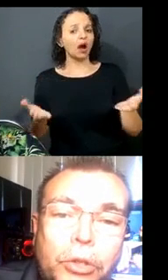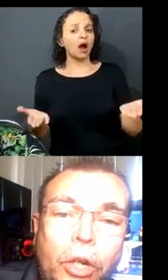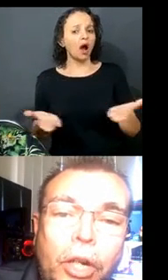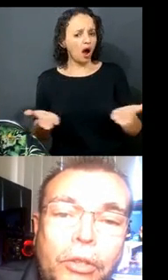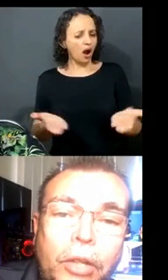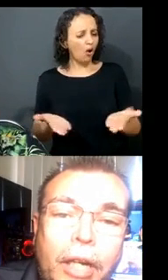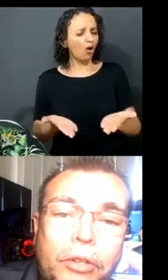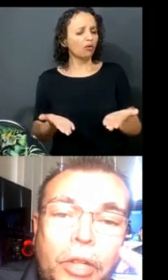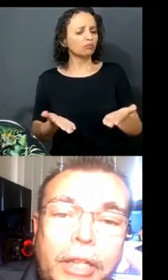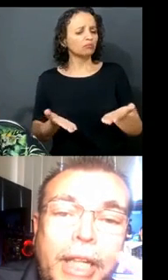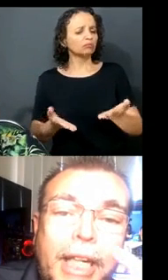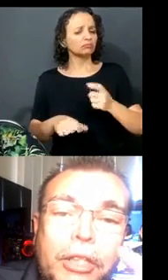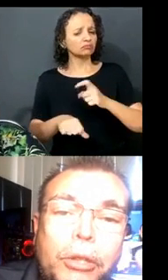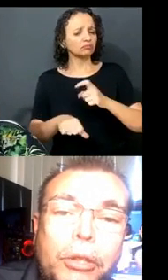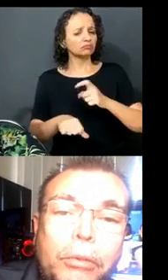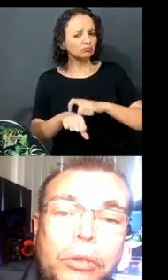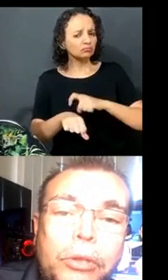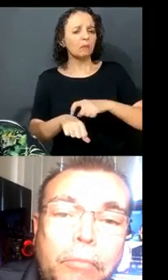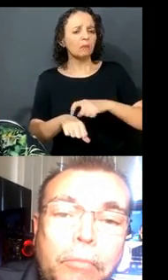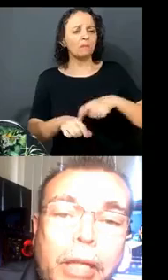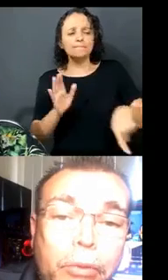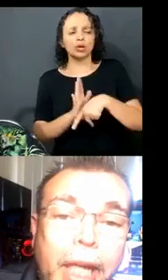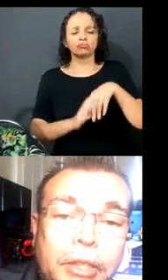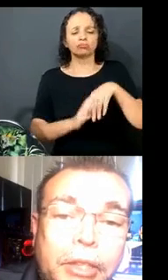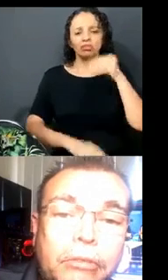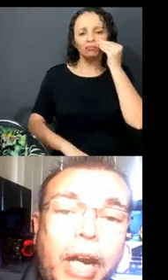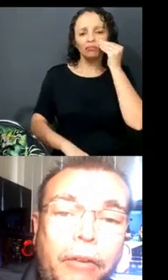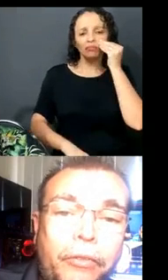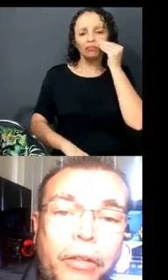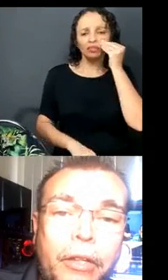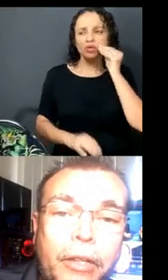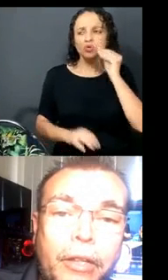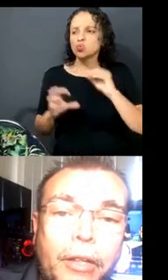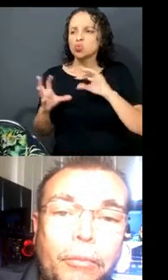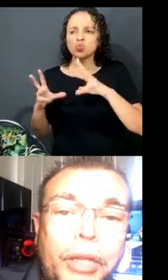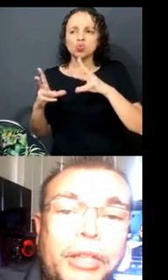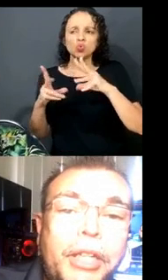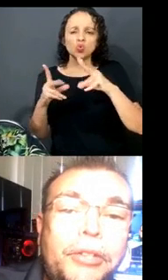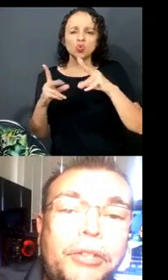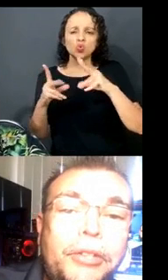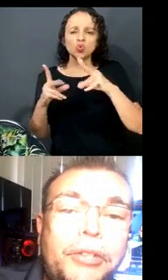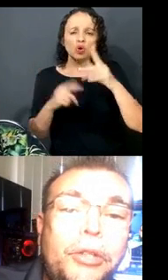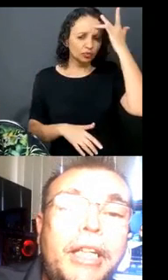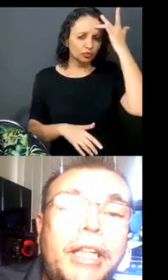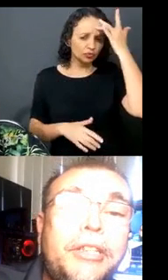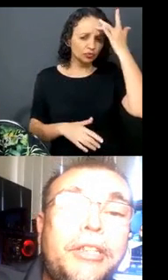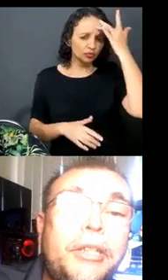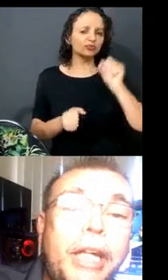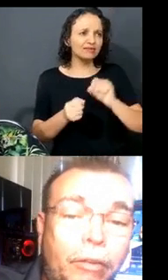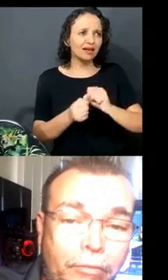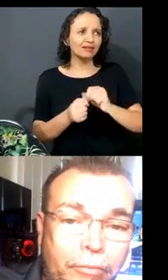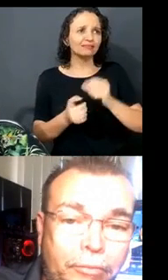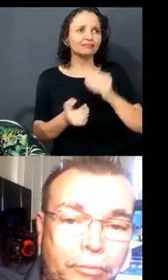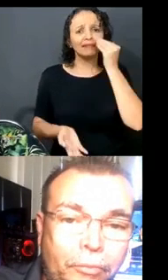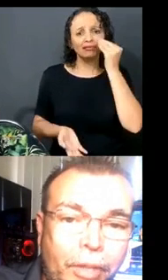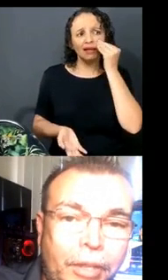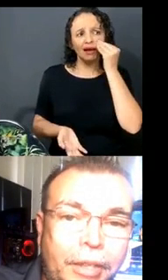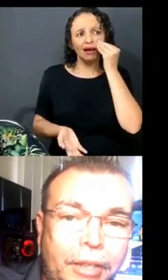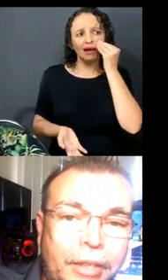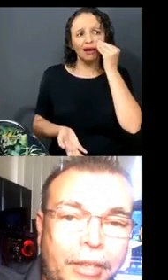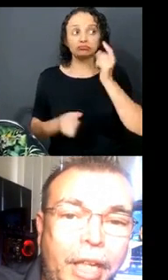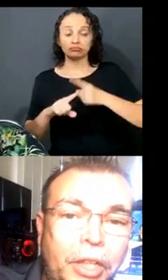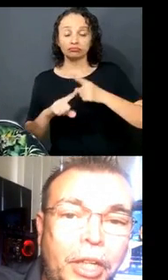de test drive. Eu acho que toda igreja no mundo está passando por um test drive, porque Jesus falou da